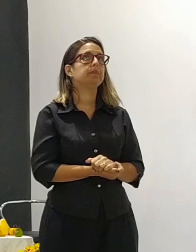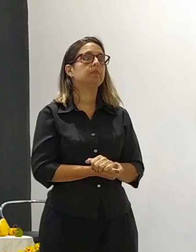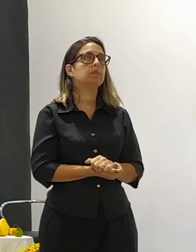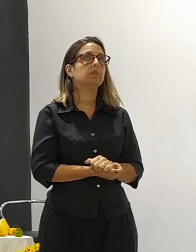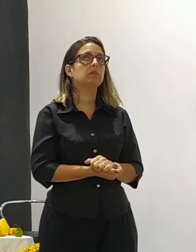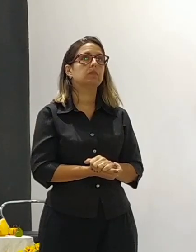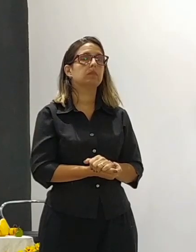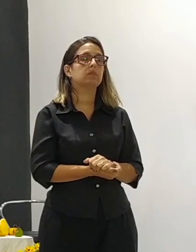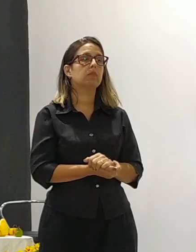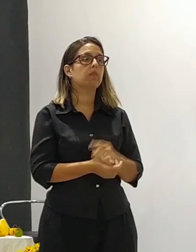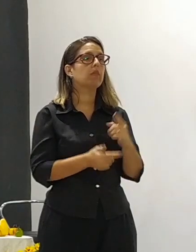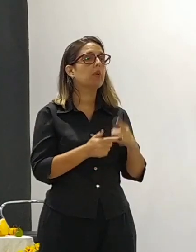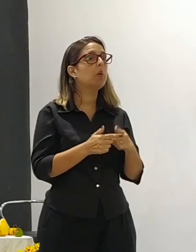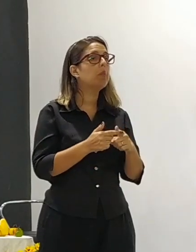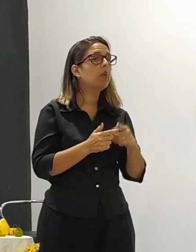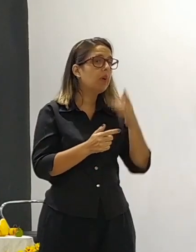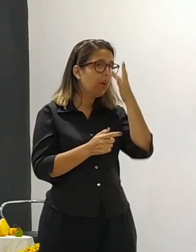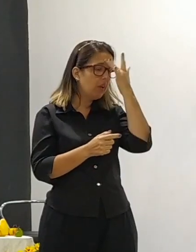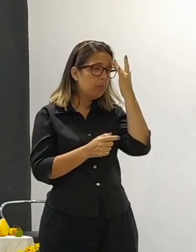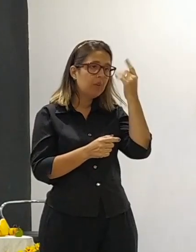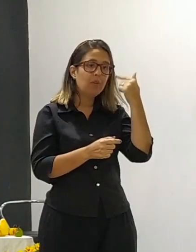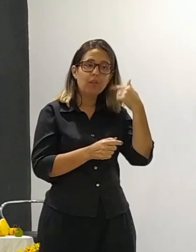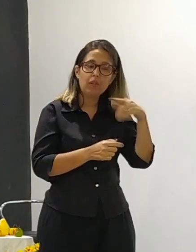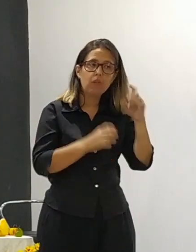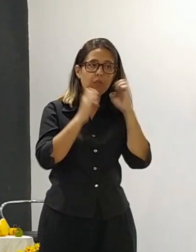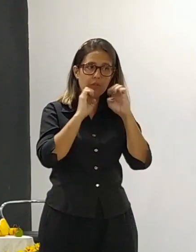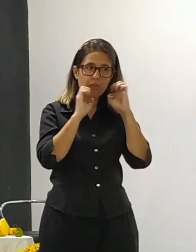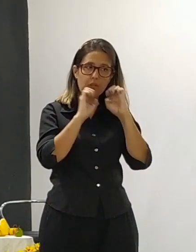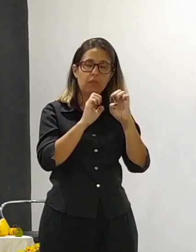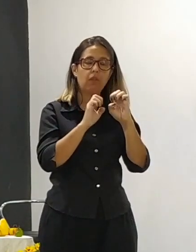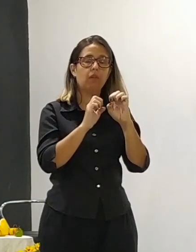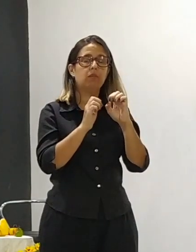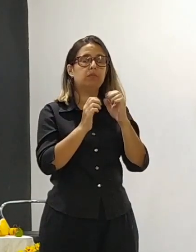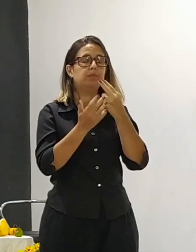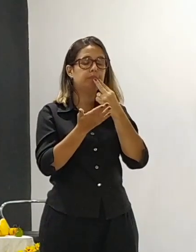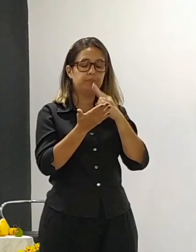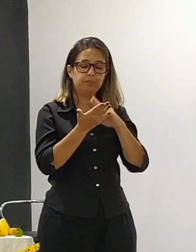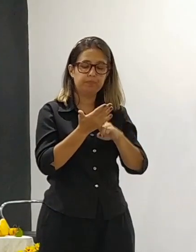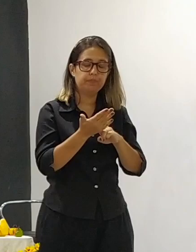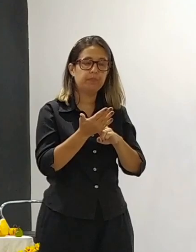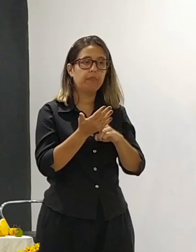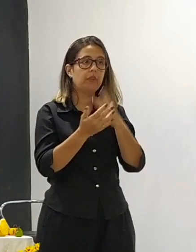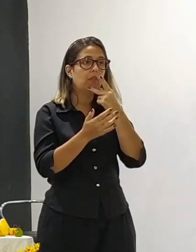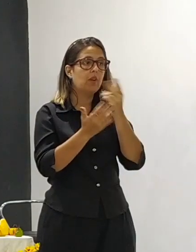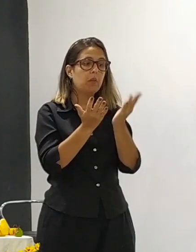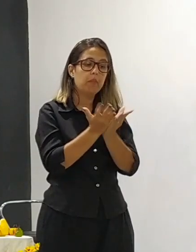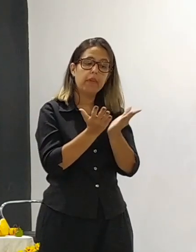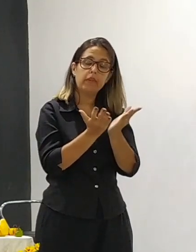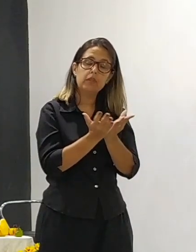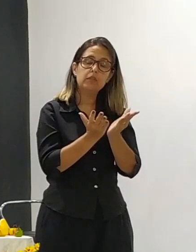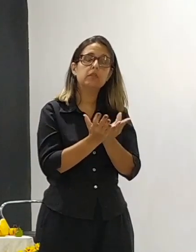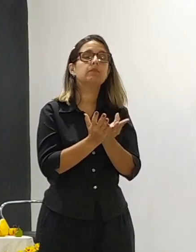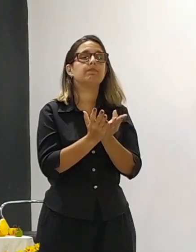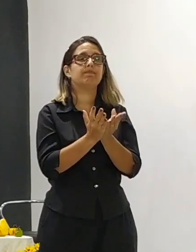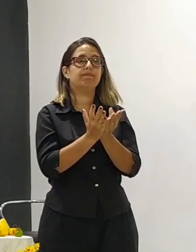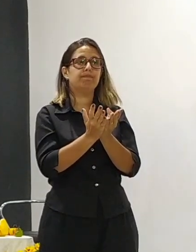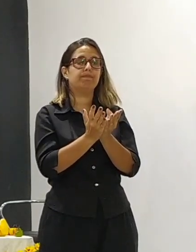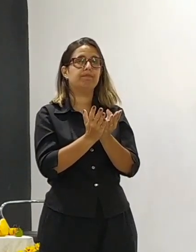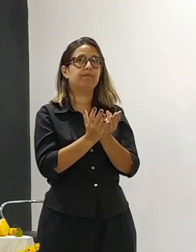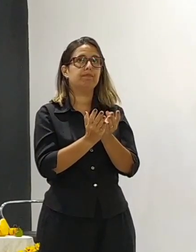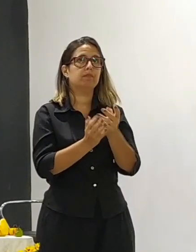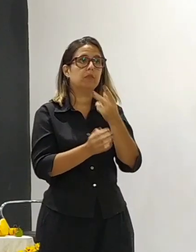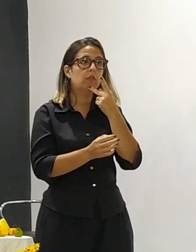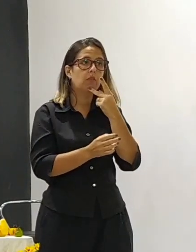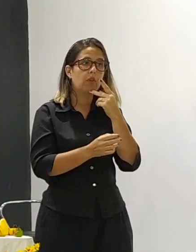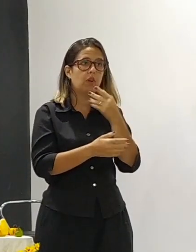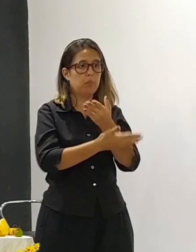Então, olha por que as pessoas não vão. O autor da carta está falando para crentes. E ele está dizendo assim, e eu estou dizendo